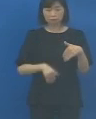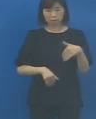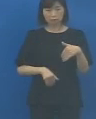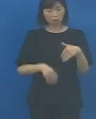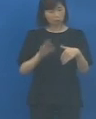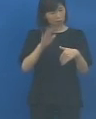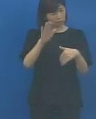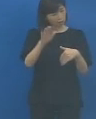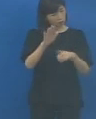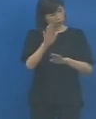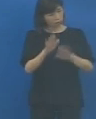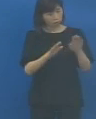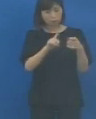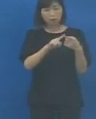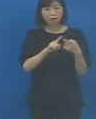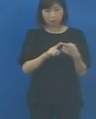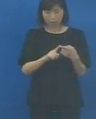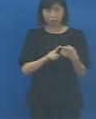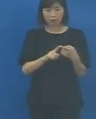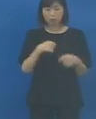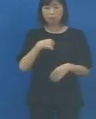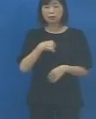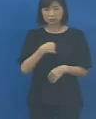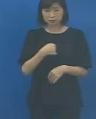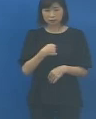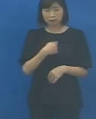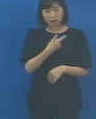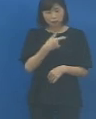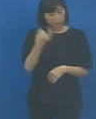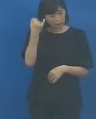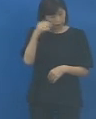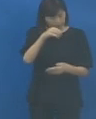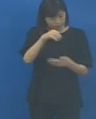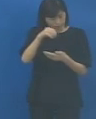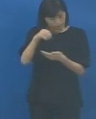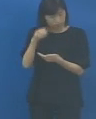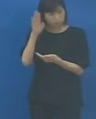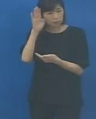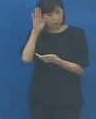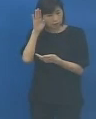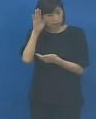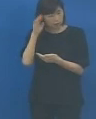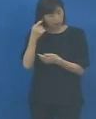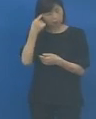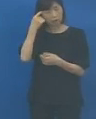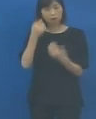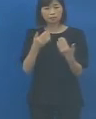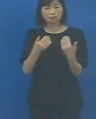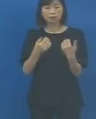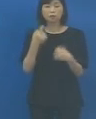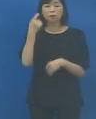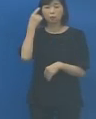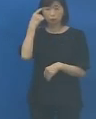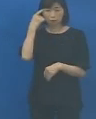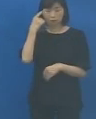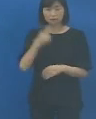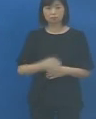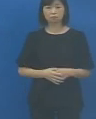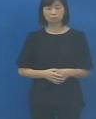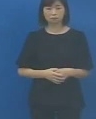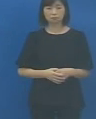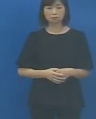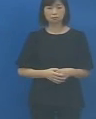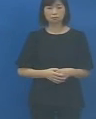によって、私自身、いろんなお声を聞きながら考えていくことだというふうに思います。